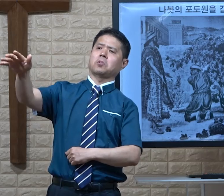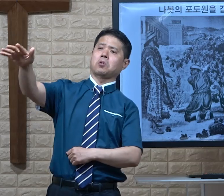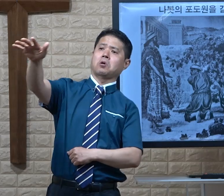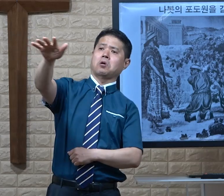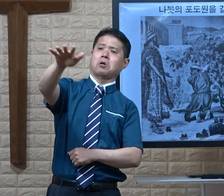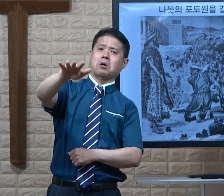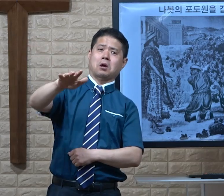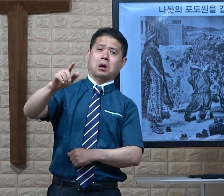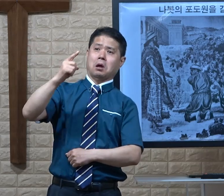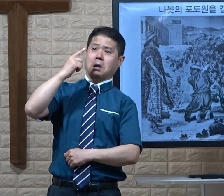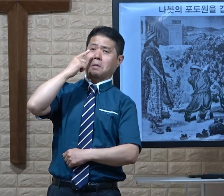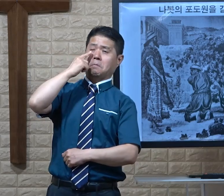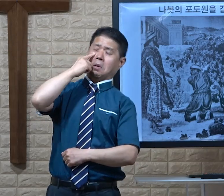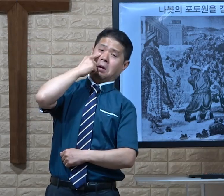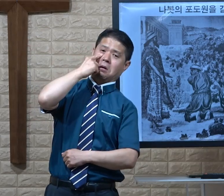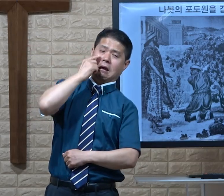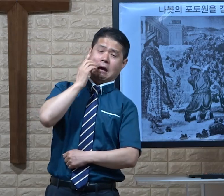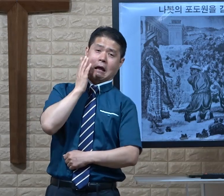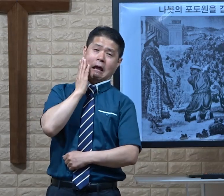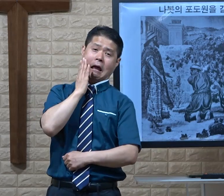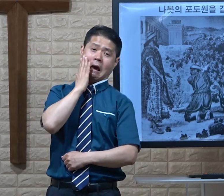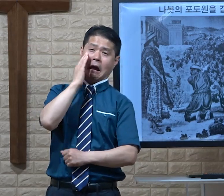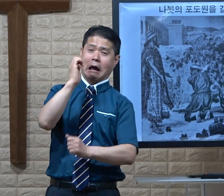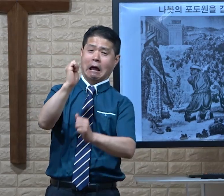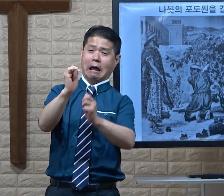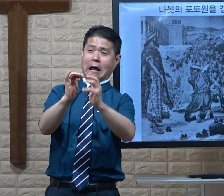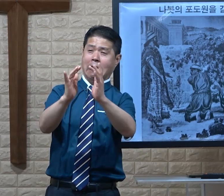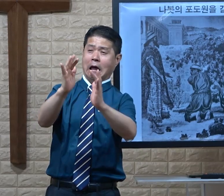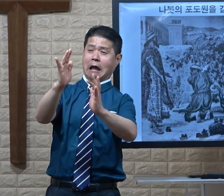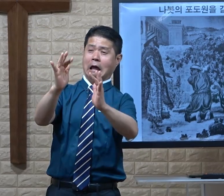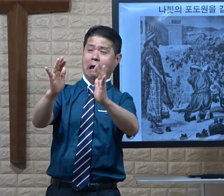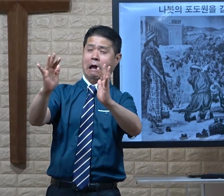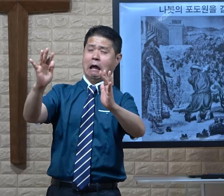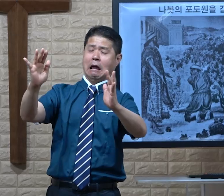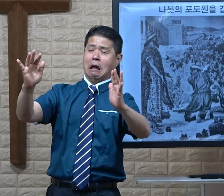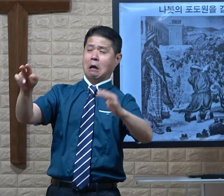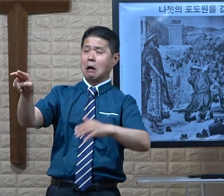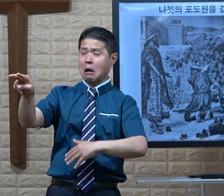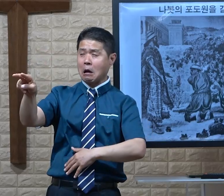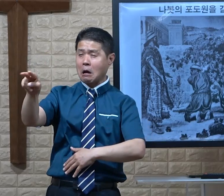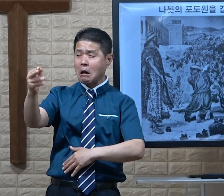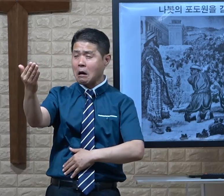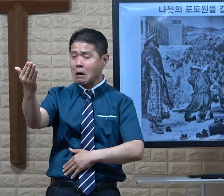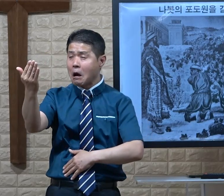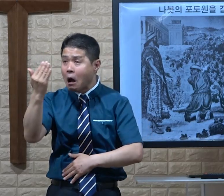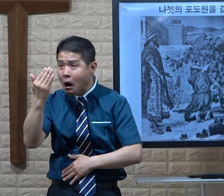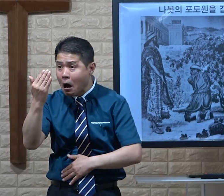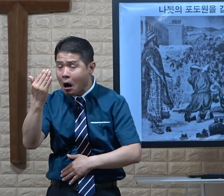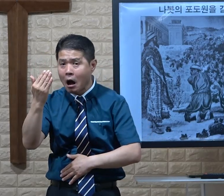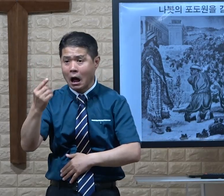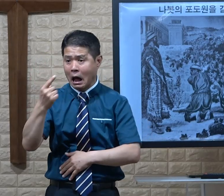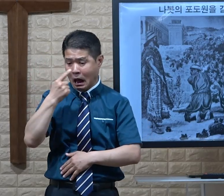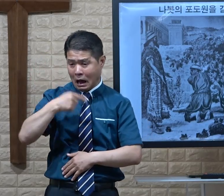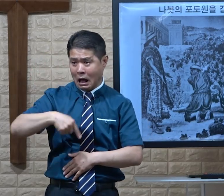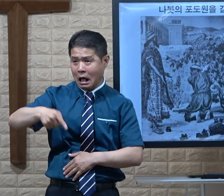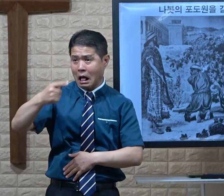멀리서 지켜보니 한 가지 눈에 띄는 정말 푸른 광경을